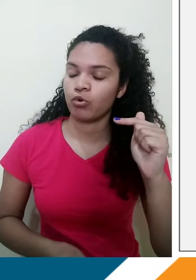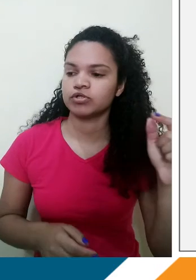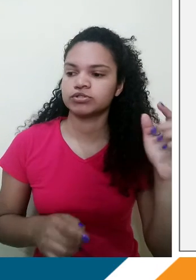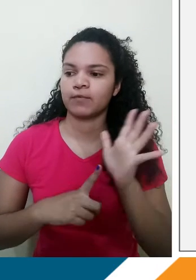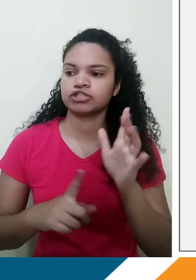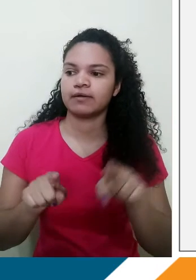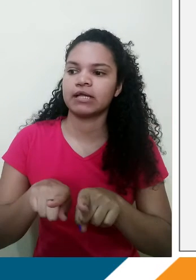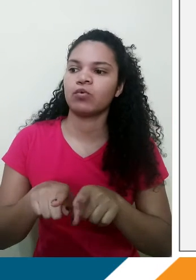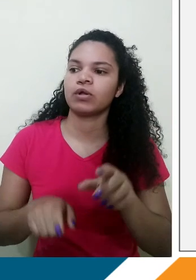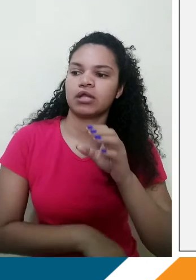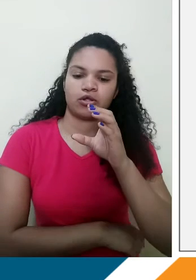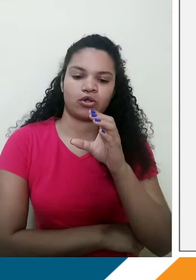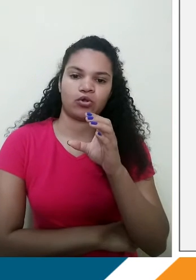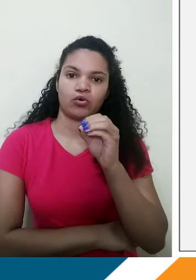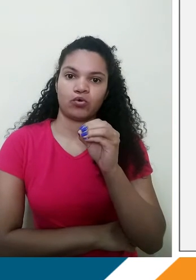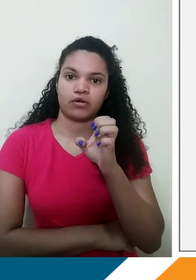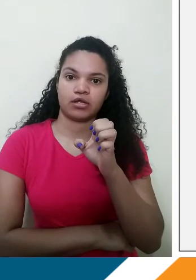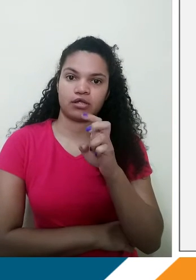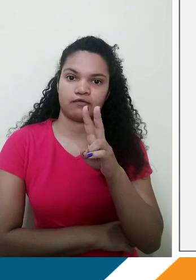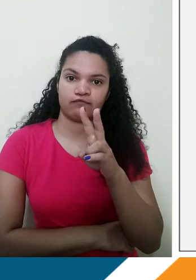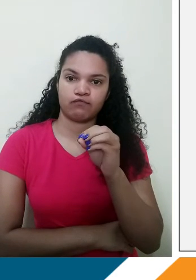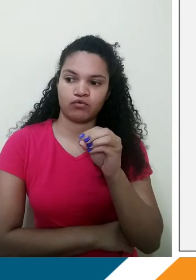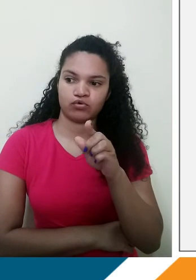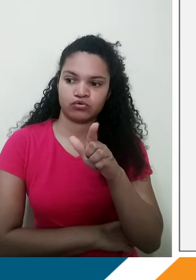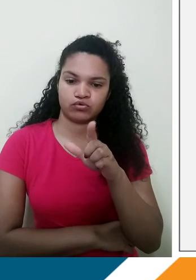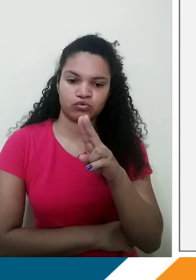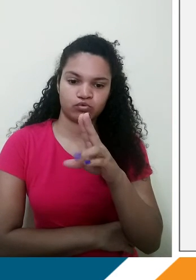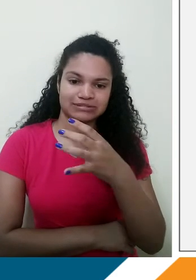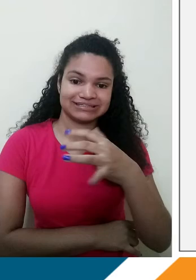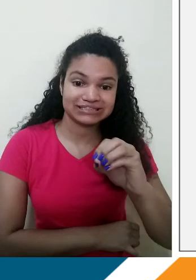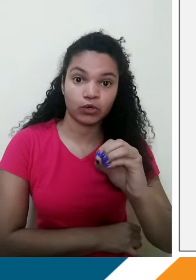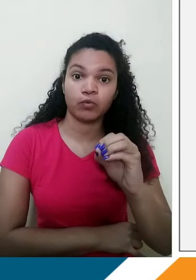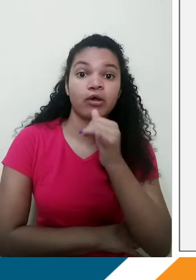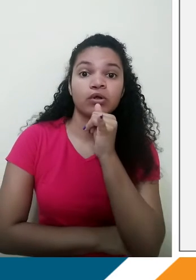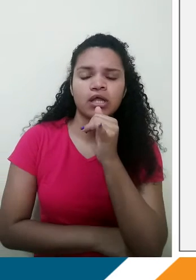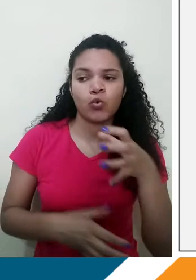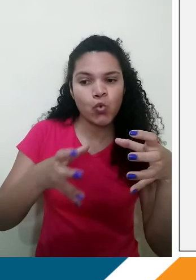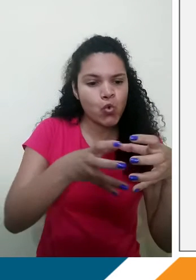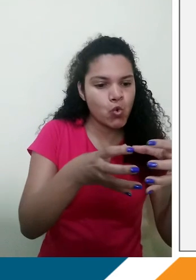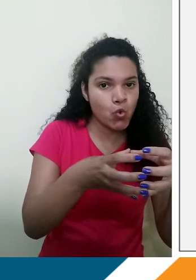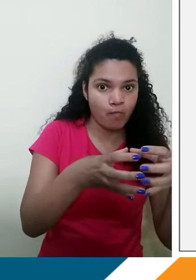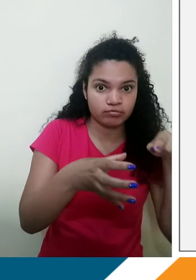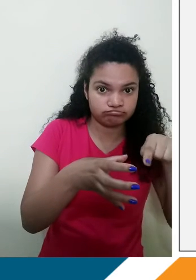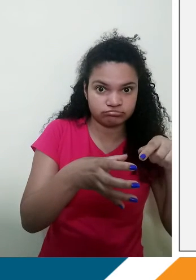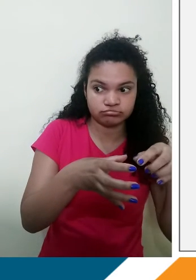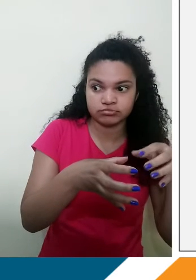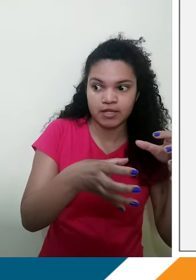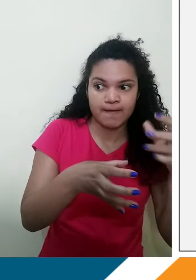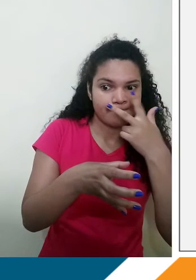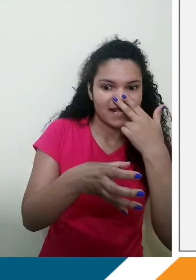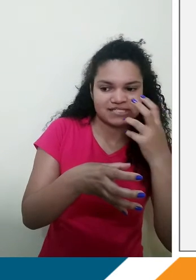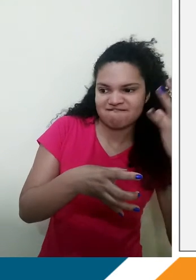acontece quando um determinado grupo influencia a evolução de outro grupo, exerce pressão seletiva para que a evolução em outro